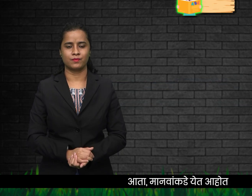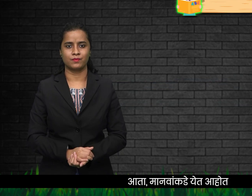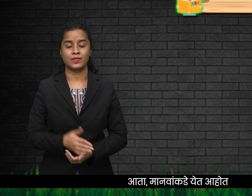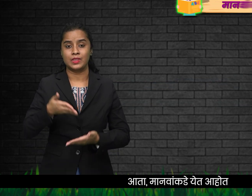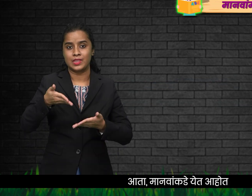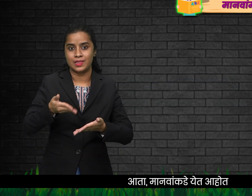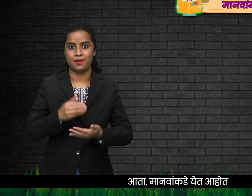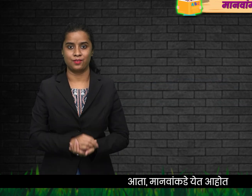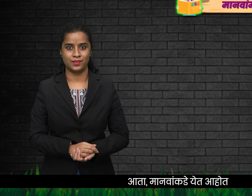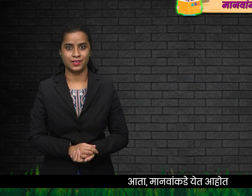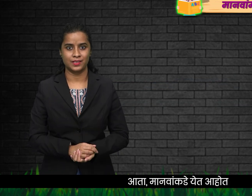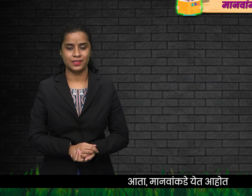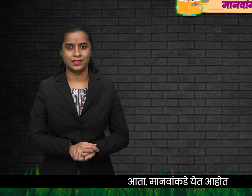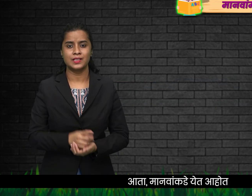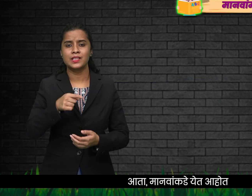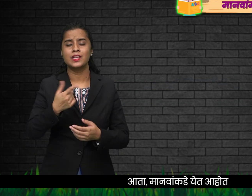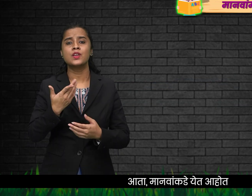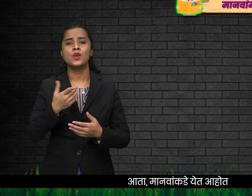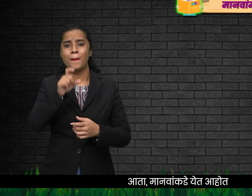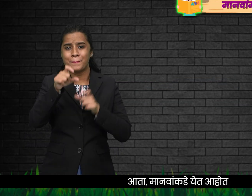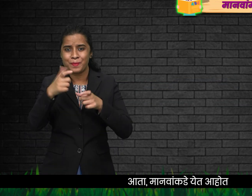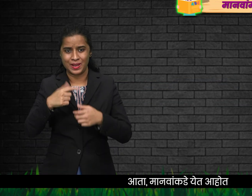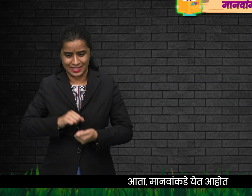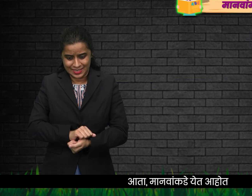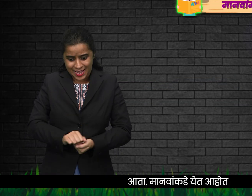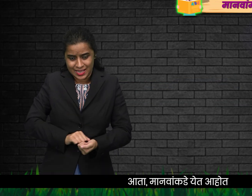आता मानवाकडे येत आहोत.